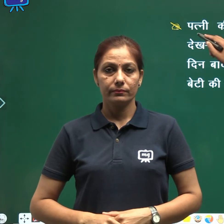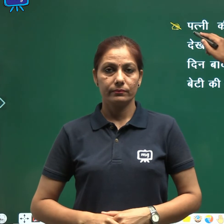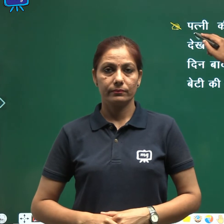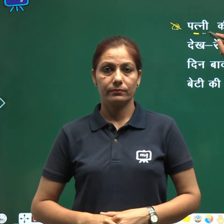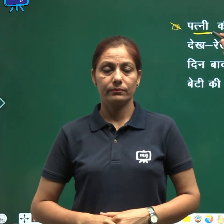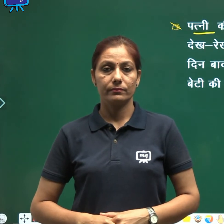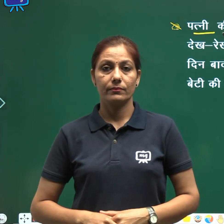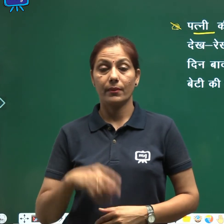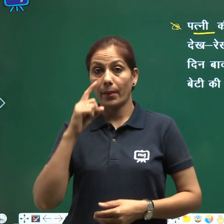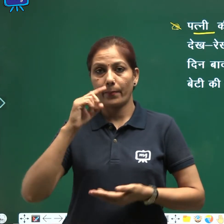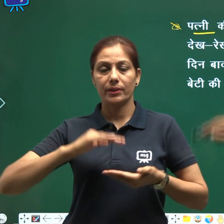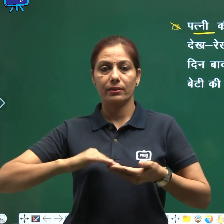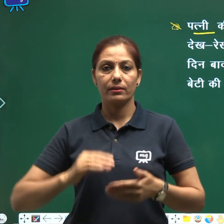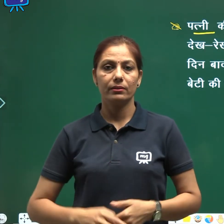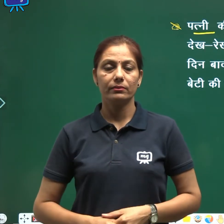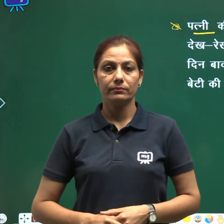पत्नी की